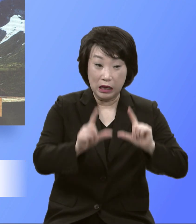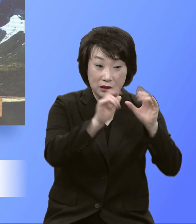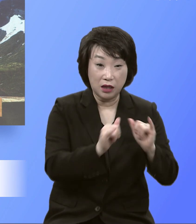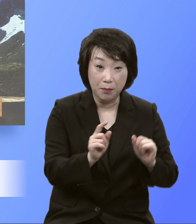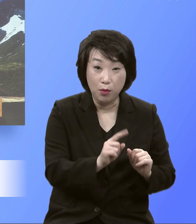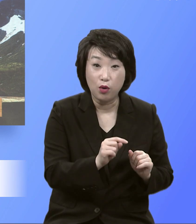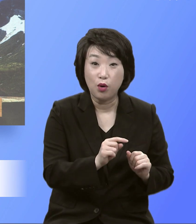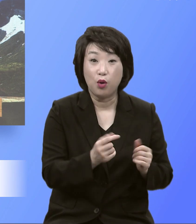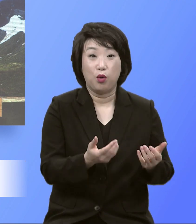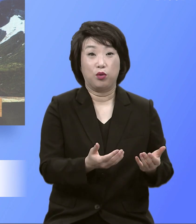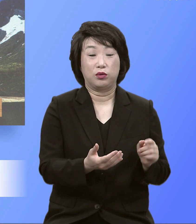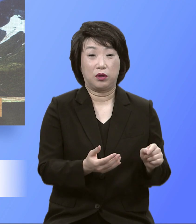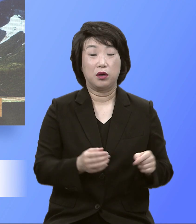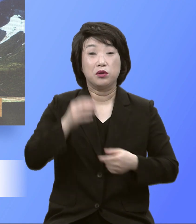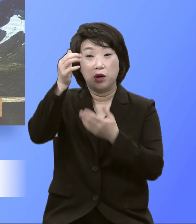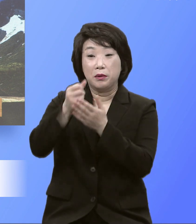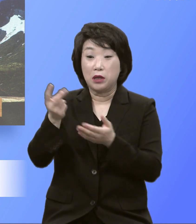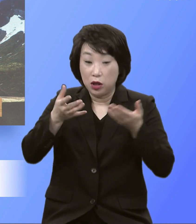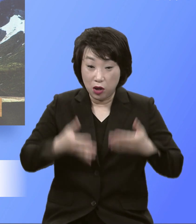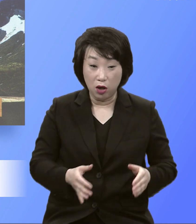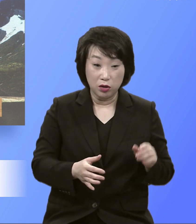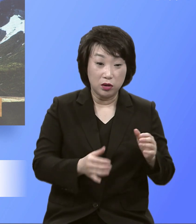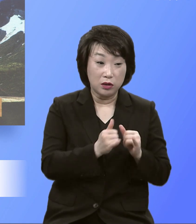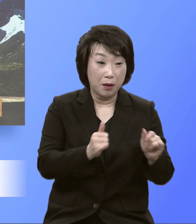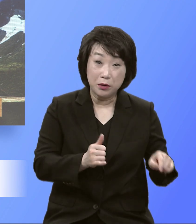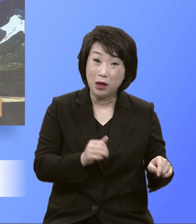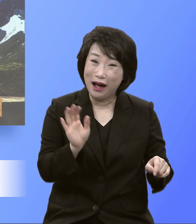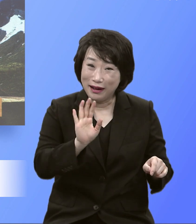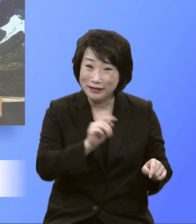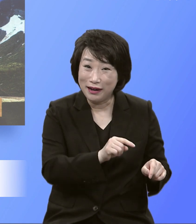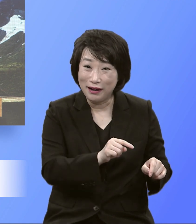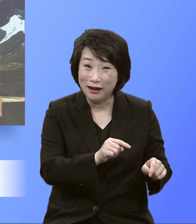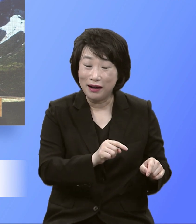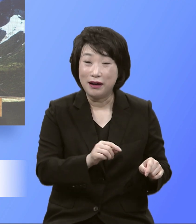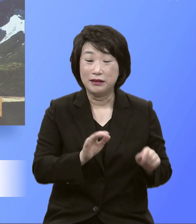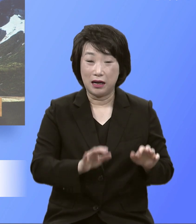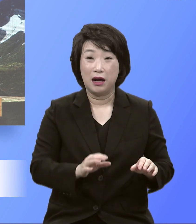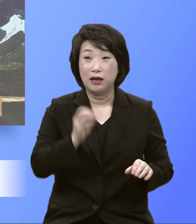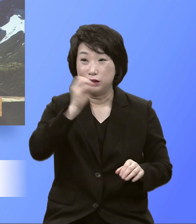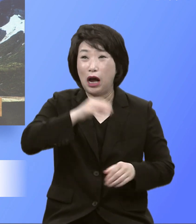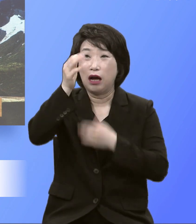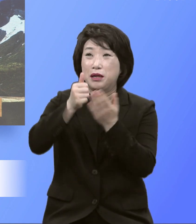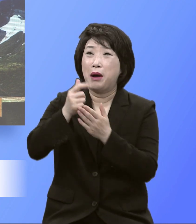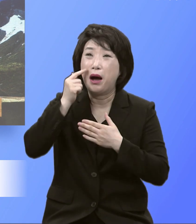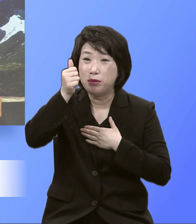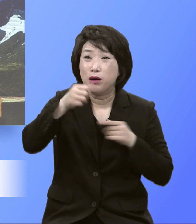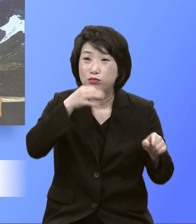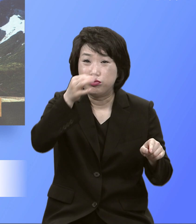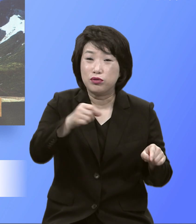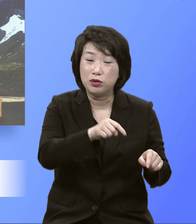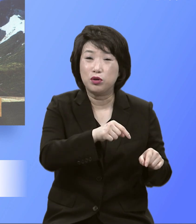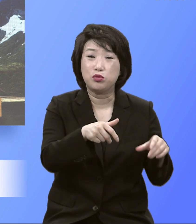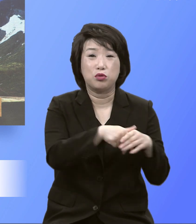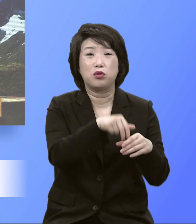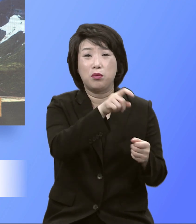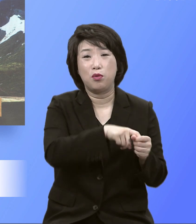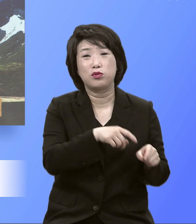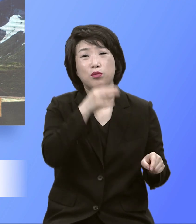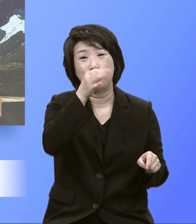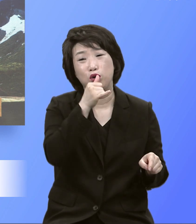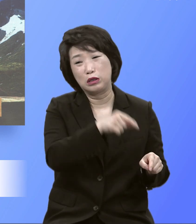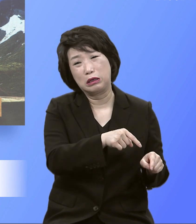사람은 성령으로 거듭난 자에게 그냥 하나님을 아버지라 부르는 거 종교적으로 부르는